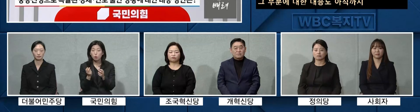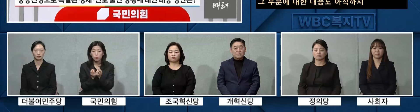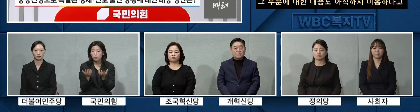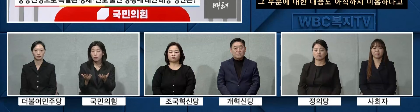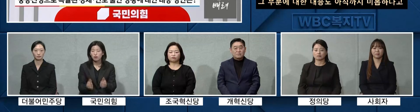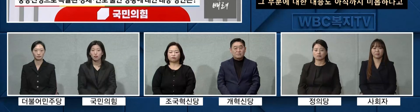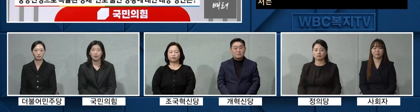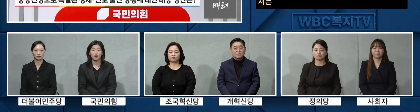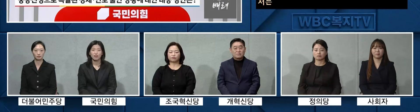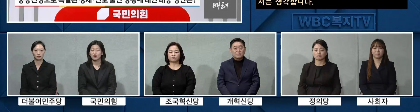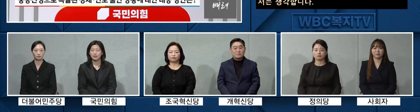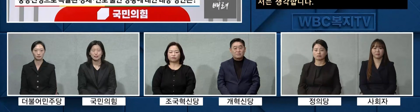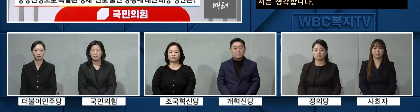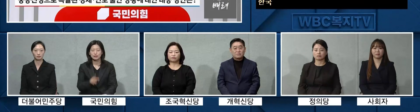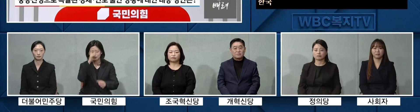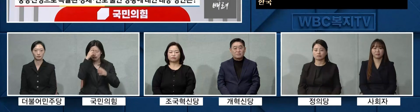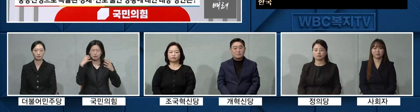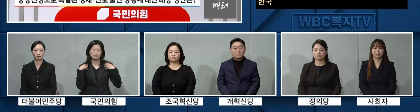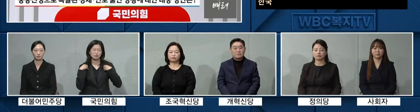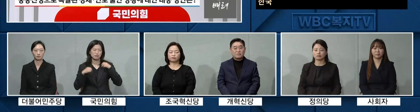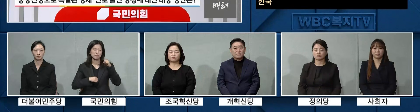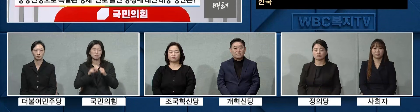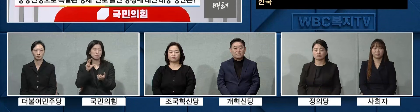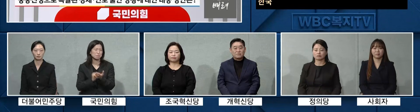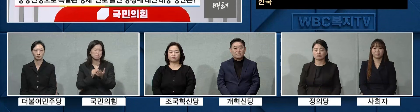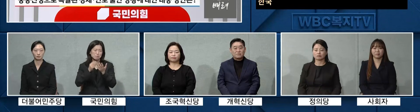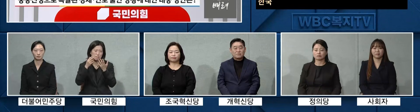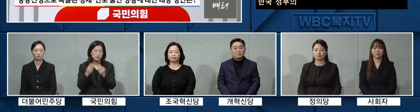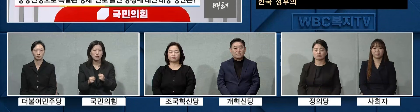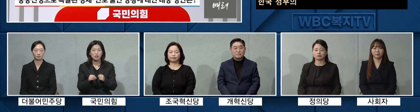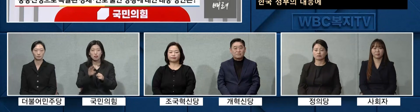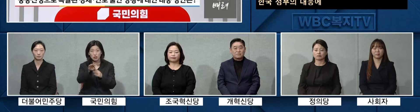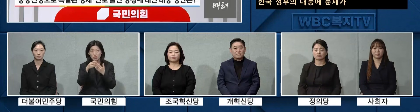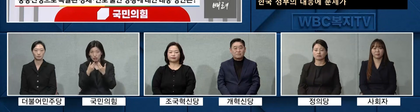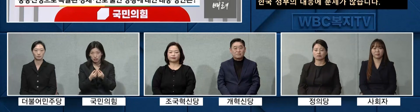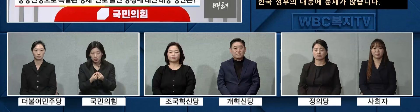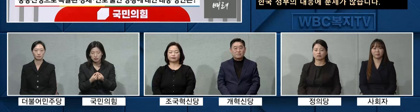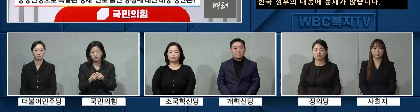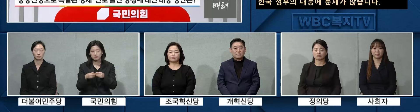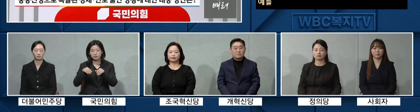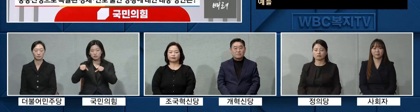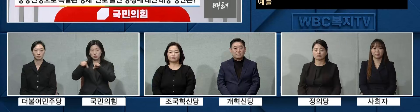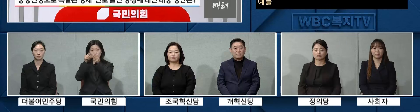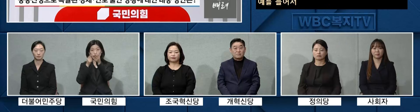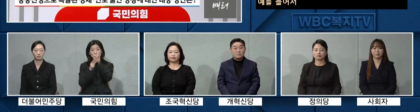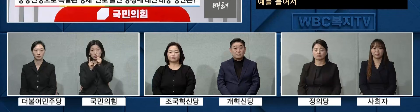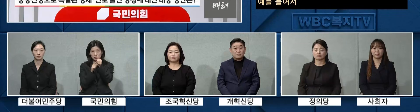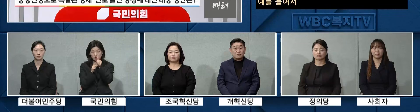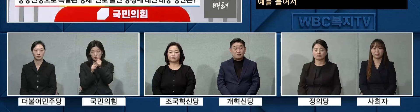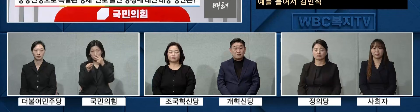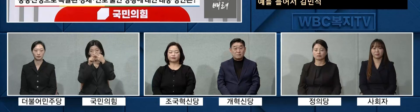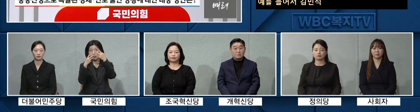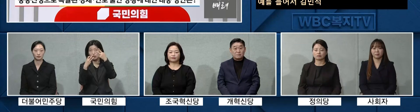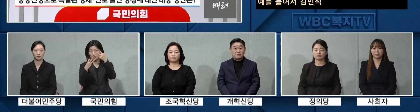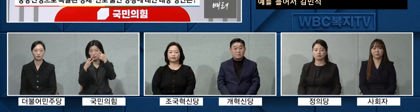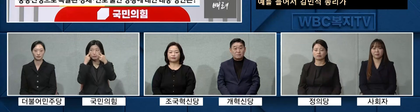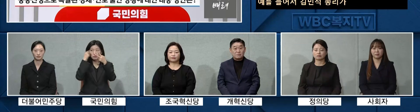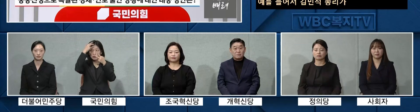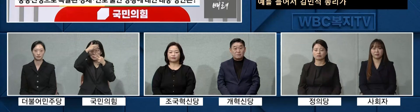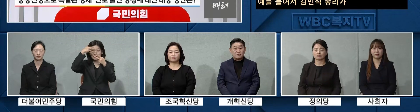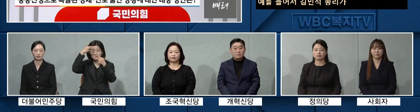대응에 문제가 많습니다. 예를 들어서 김민석 총리가 2월 13일 날 트럼프를